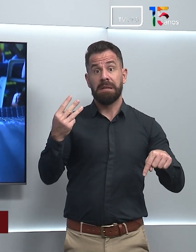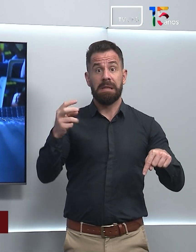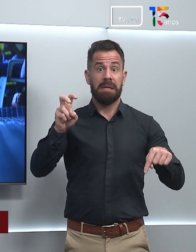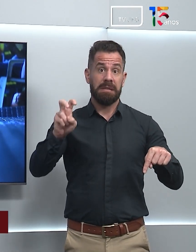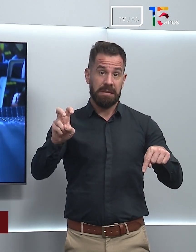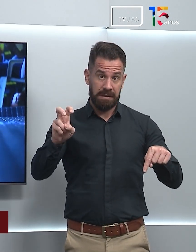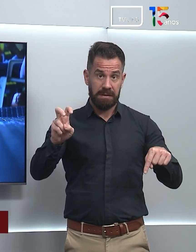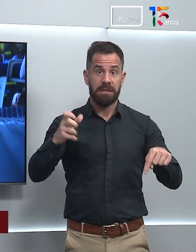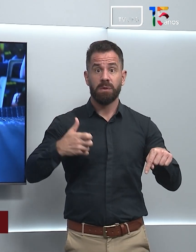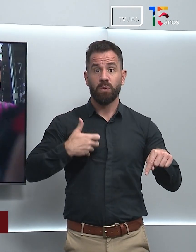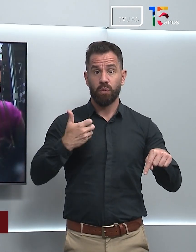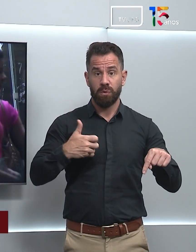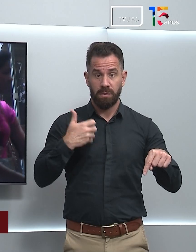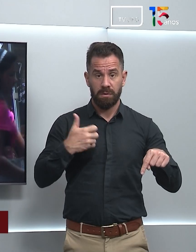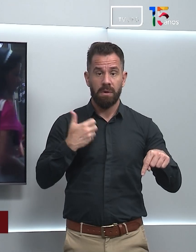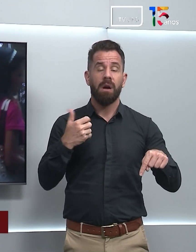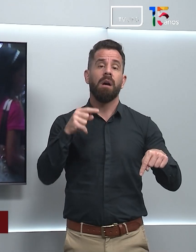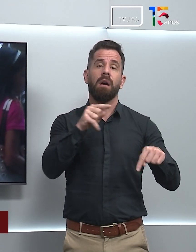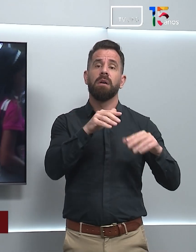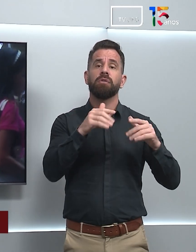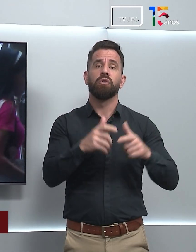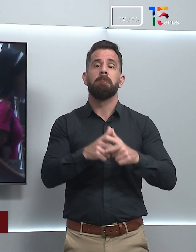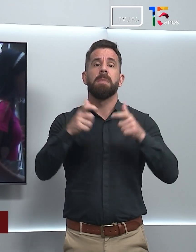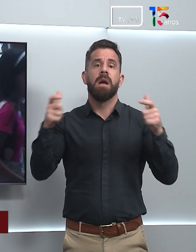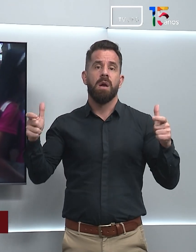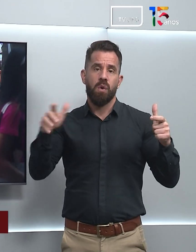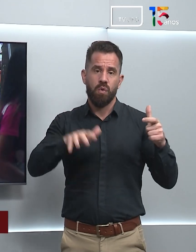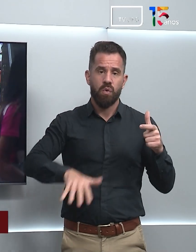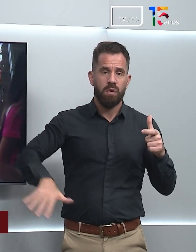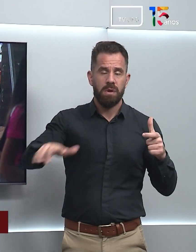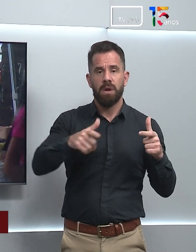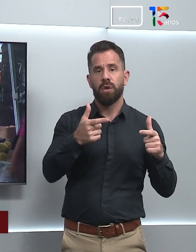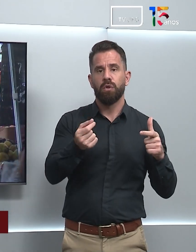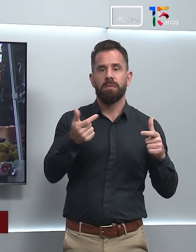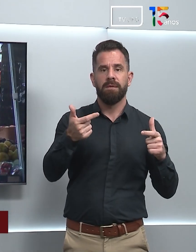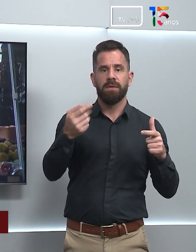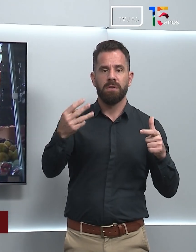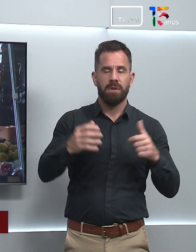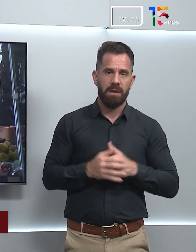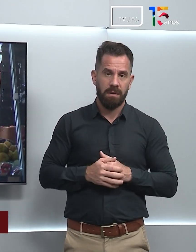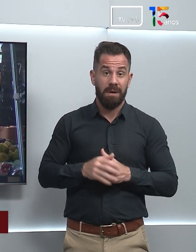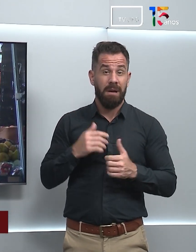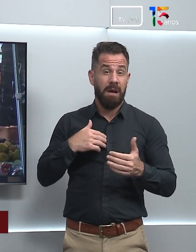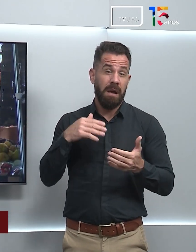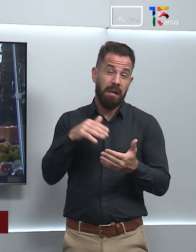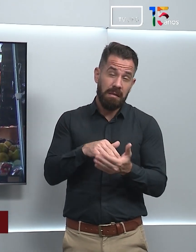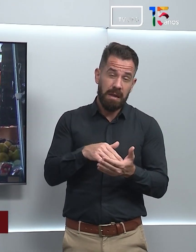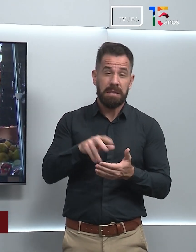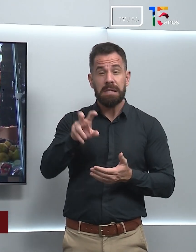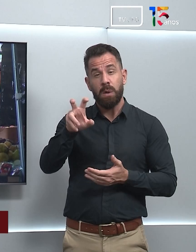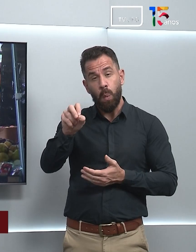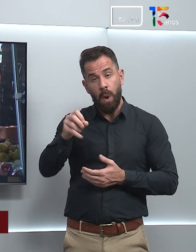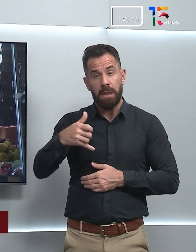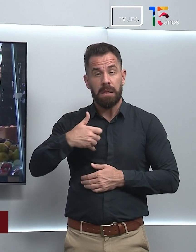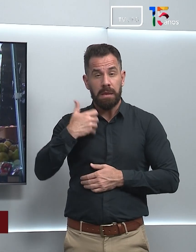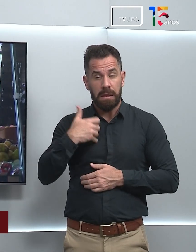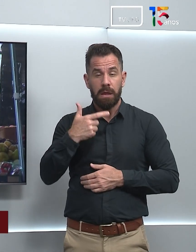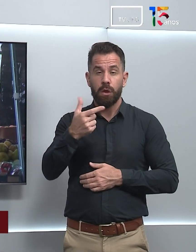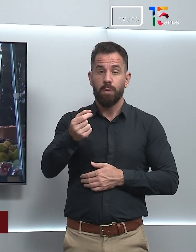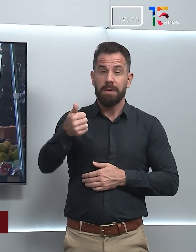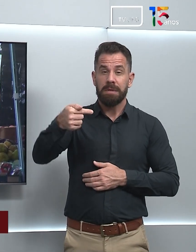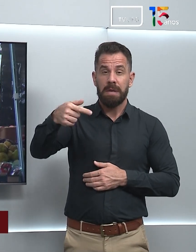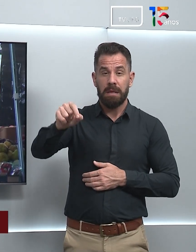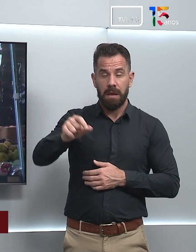em 2023, com uma previsão de alcançar quase 50 anos em 2070. As projeções também indicam